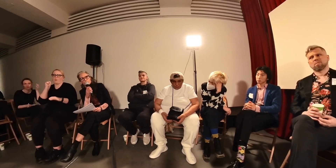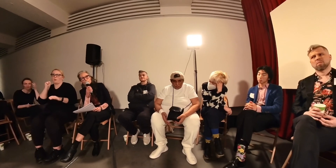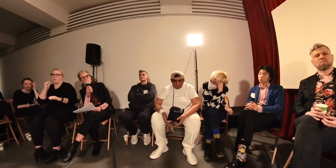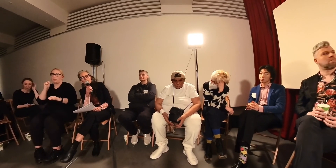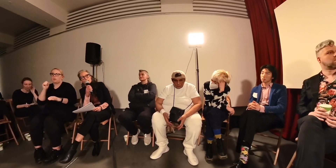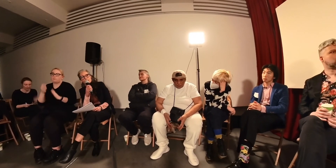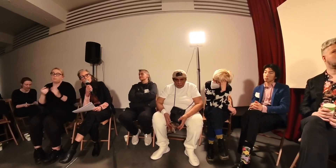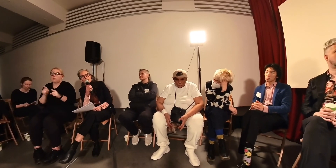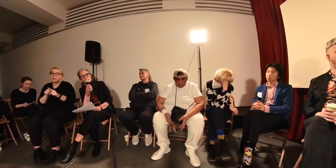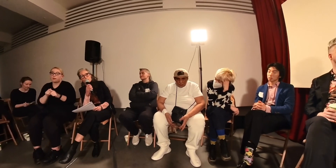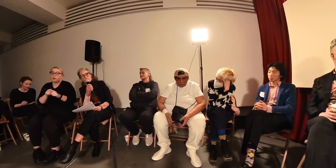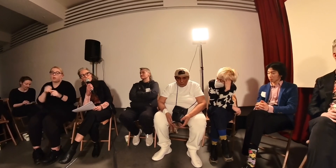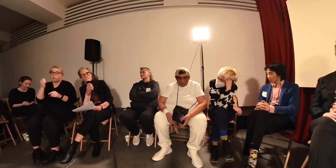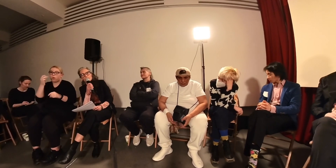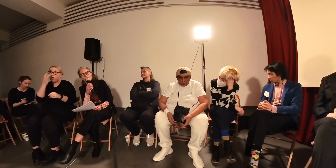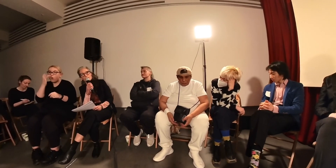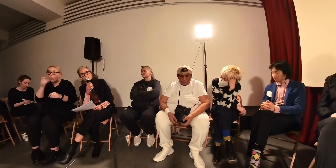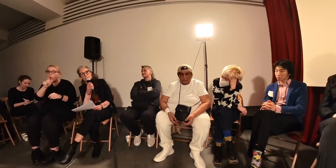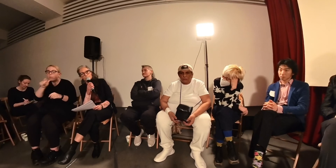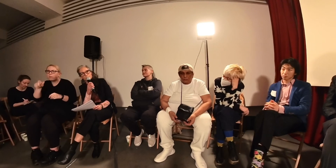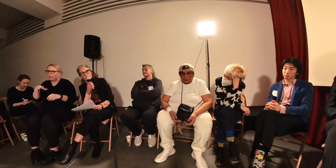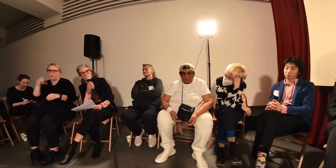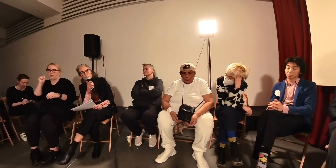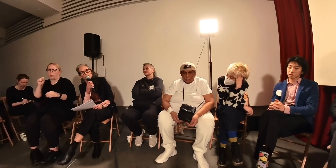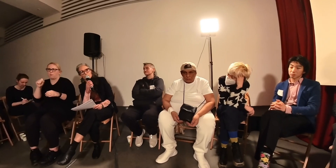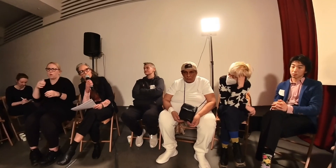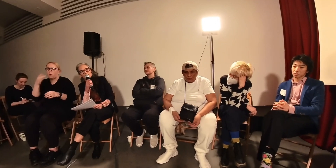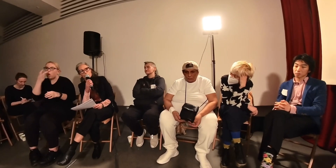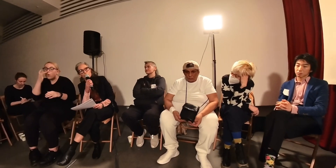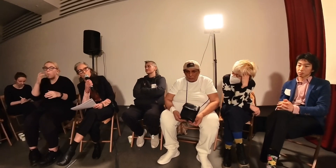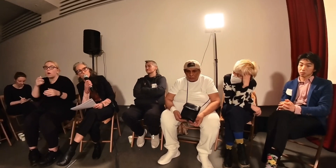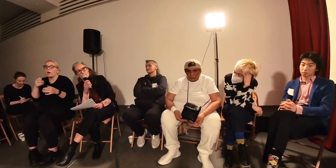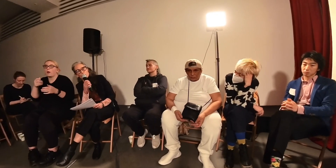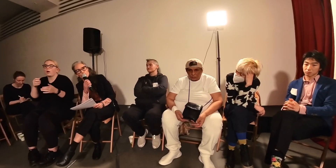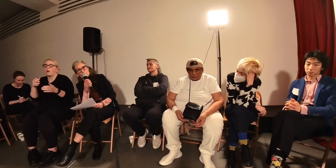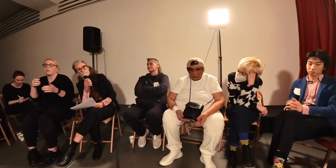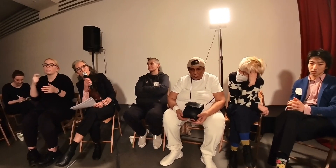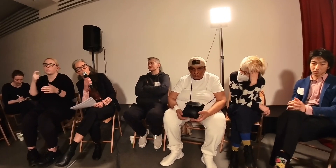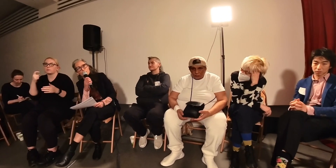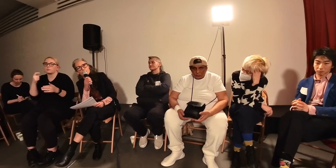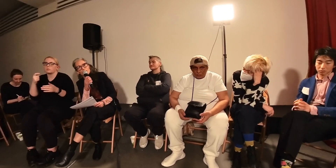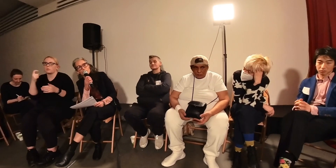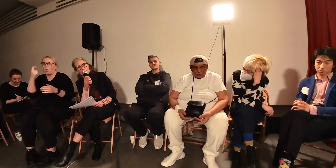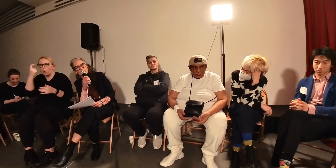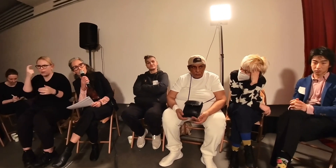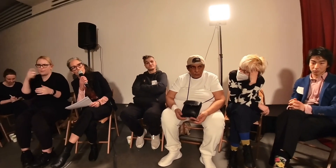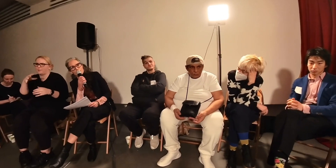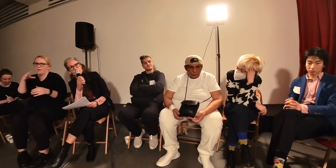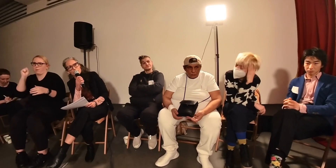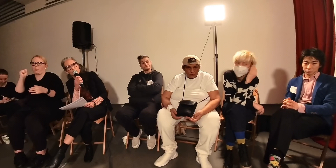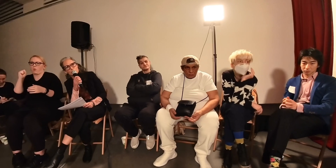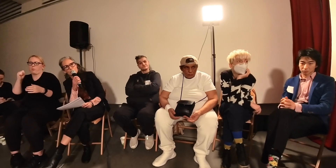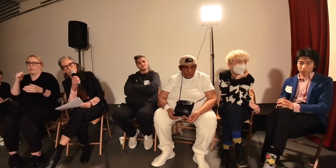řad teda Romů a romských organizací. Tak jestli by si mohla říct to pozadí, jakoby, jak to dál